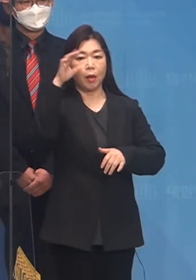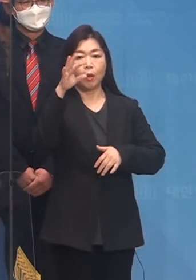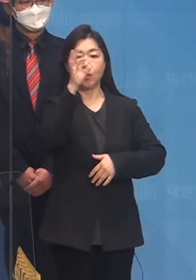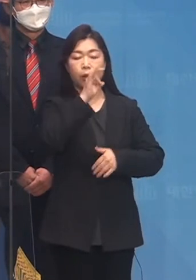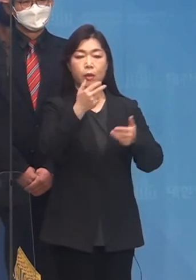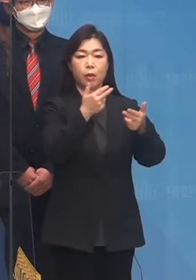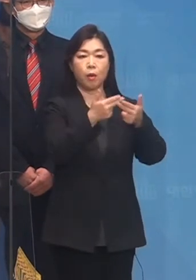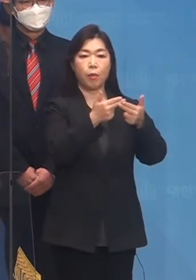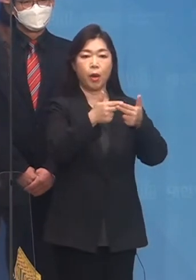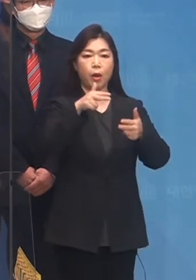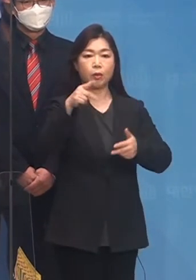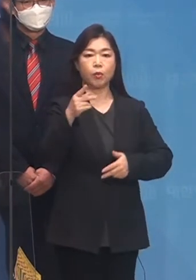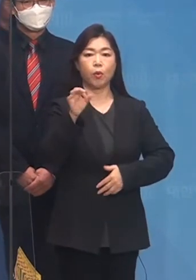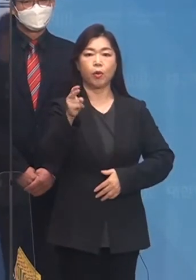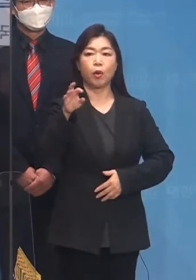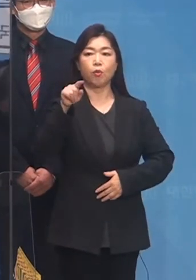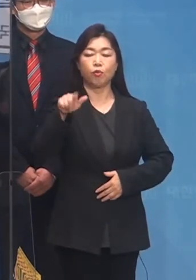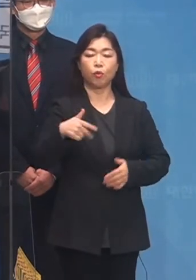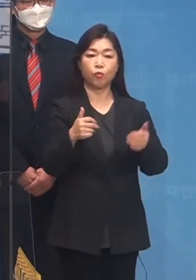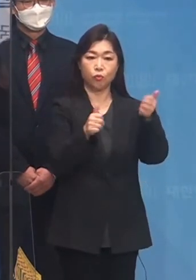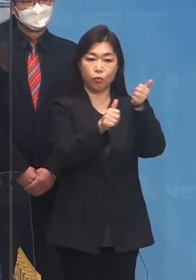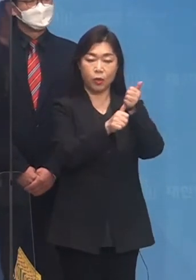대한한돈협회 조영욱 부회장님,